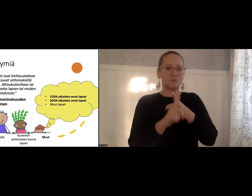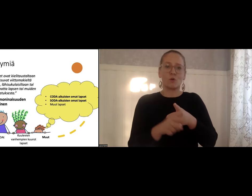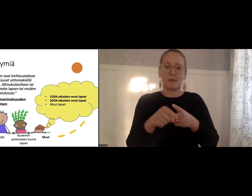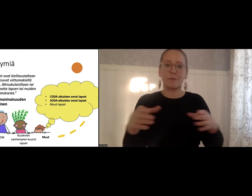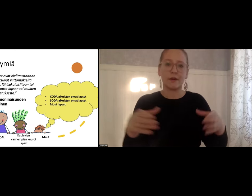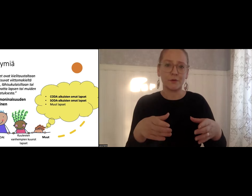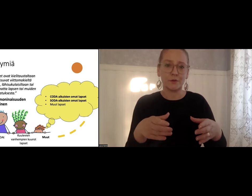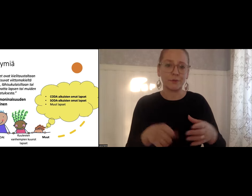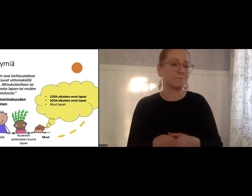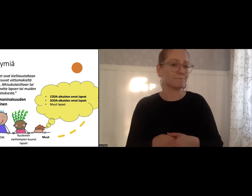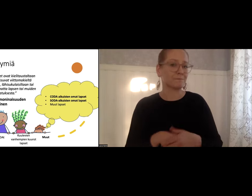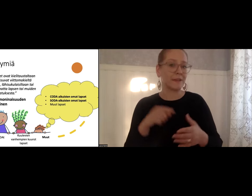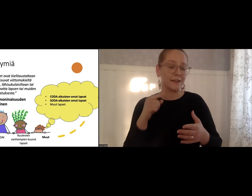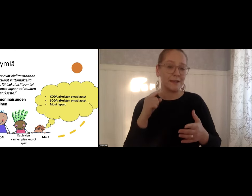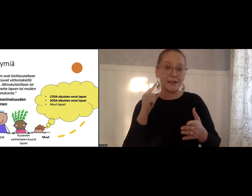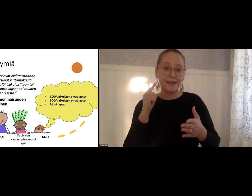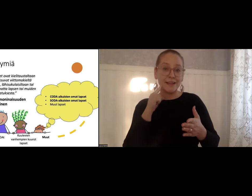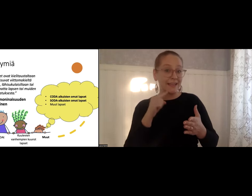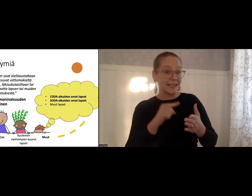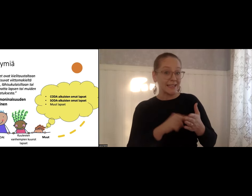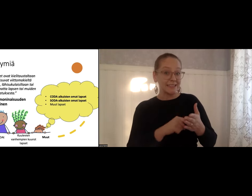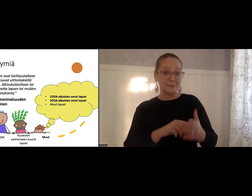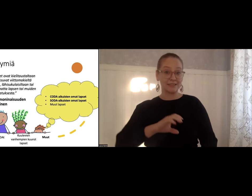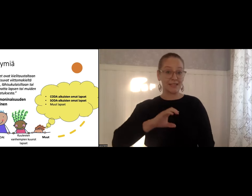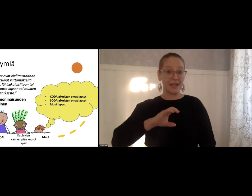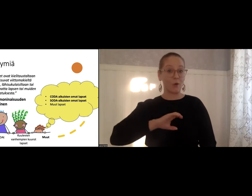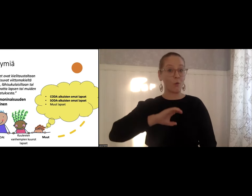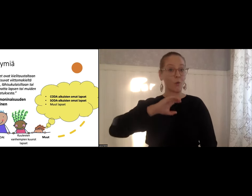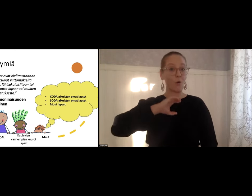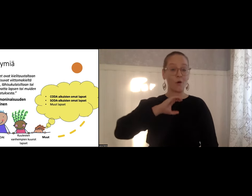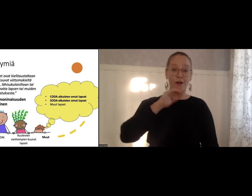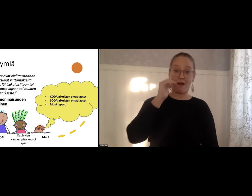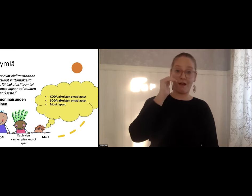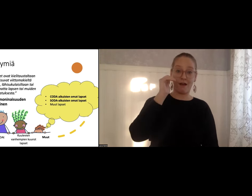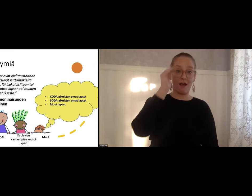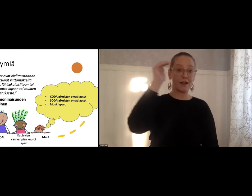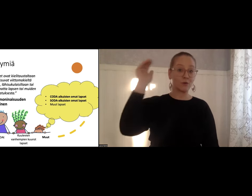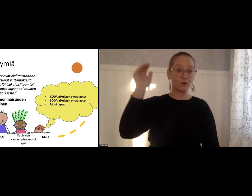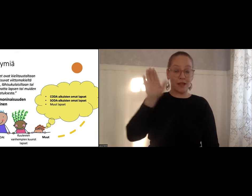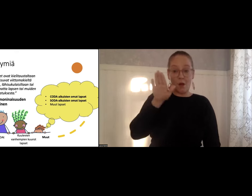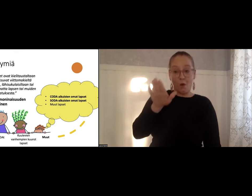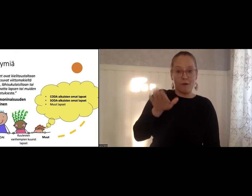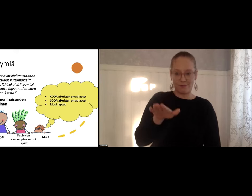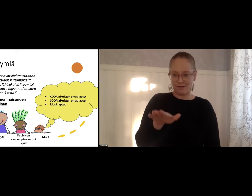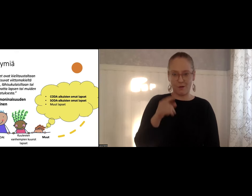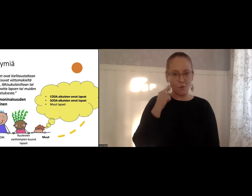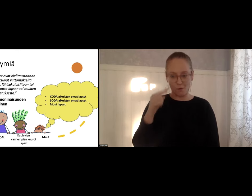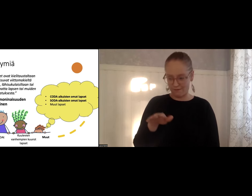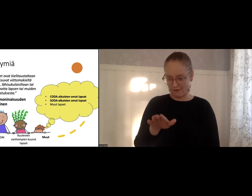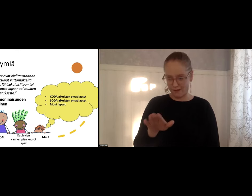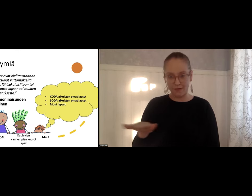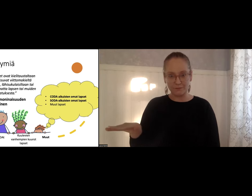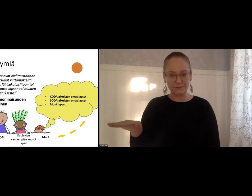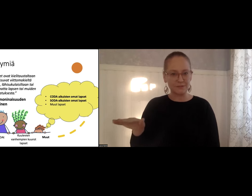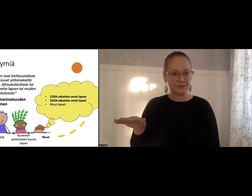vielä muitakin lapsiryhmiä, jotka voisivat kuulua tähän kehykseen. Jos me ajatellaan